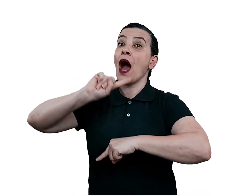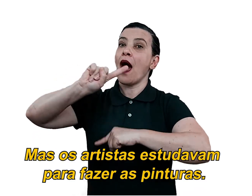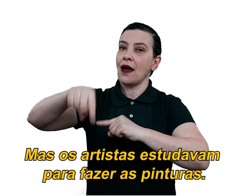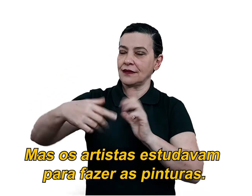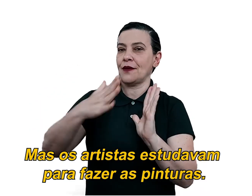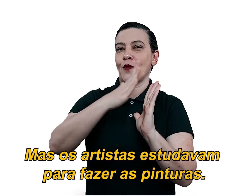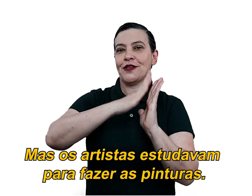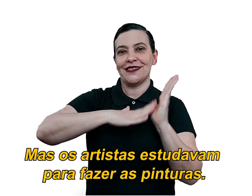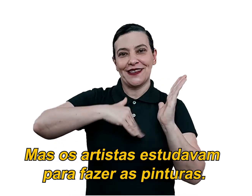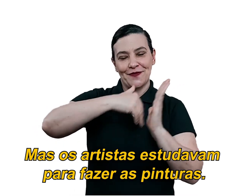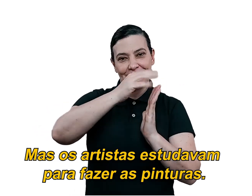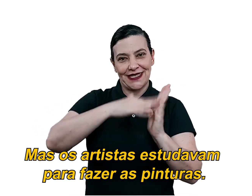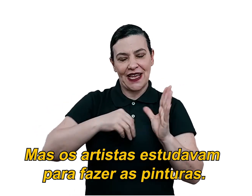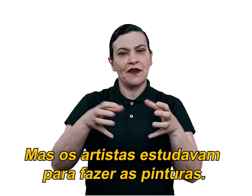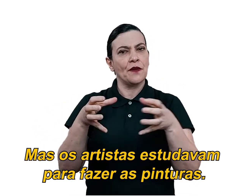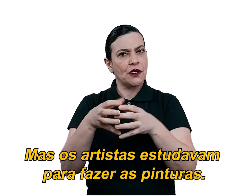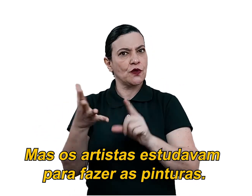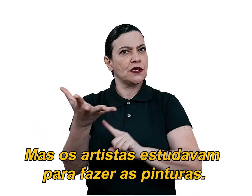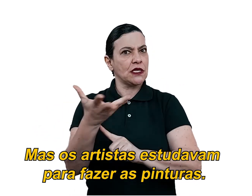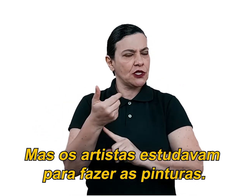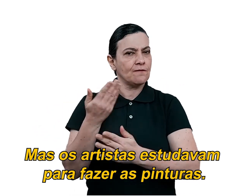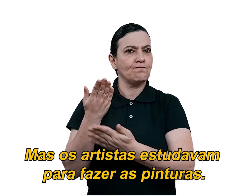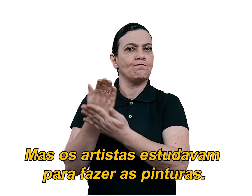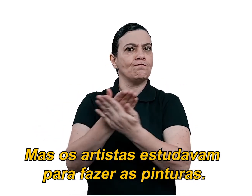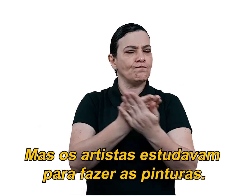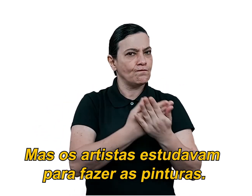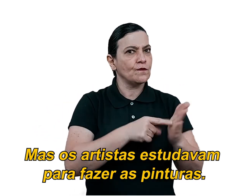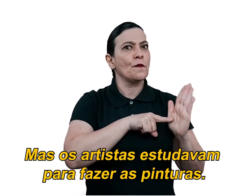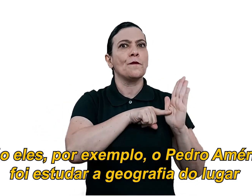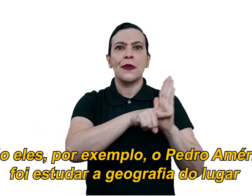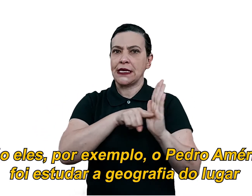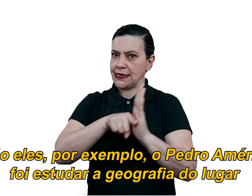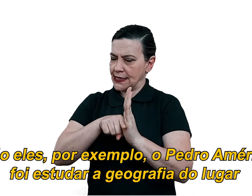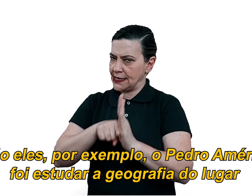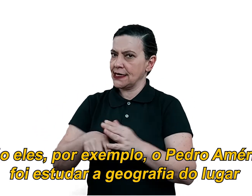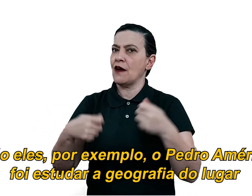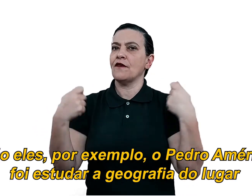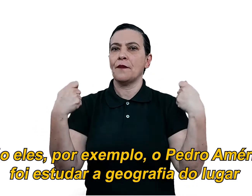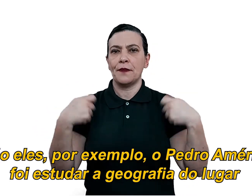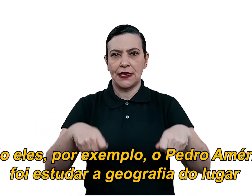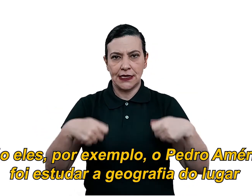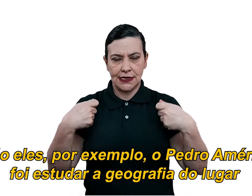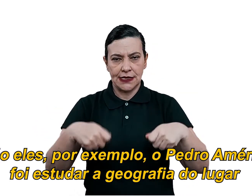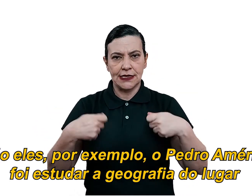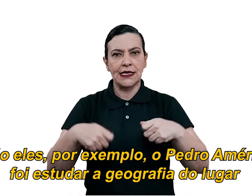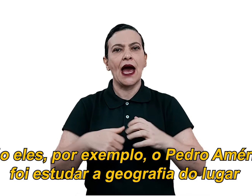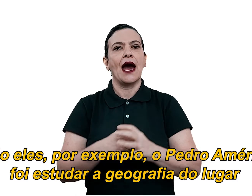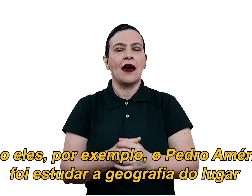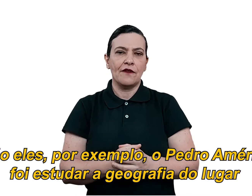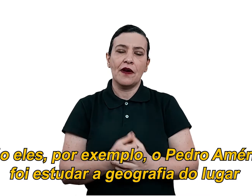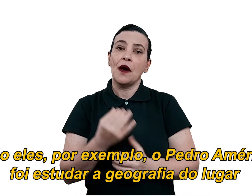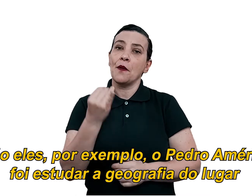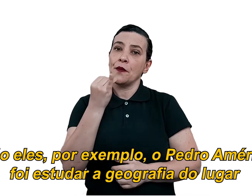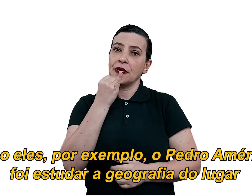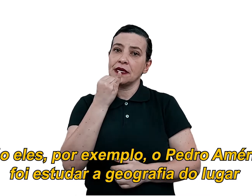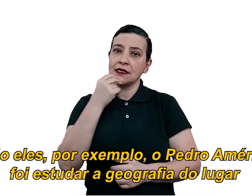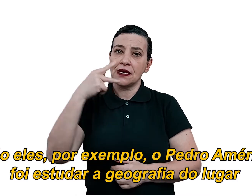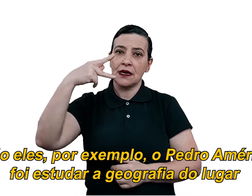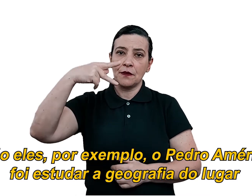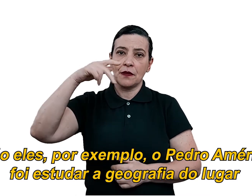Mas os artistas estudavam para fazer as pinturas. Então eles, por exemplo, o Pedro Américo, ele foi